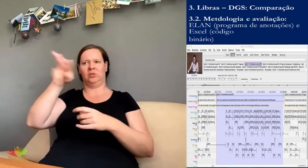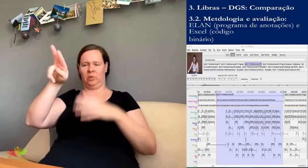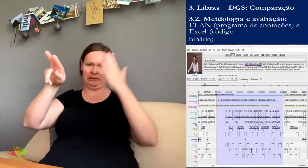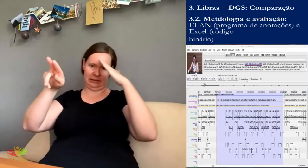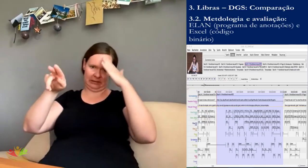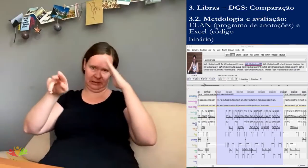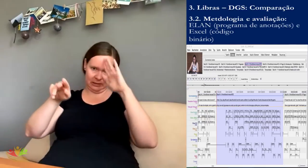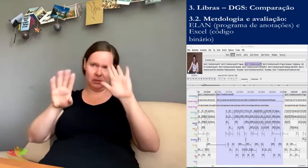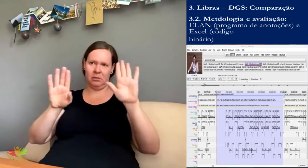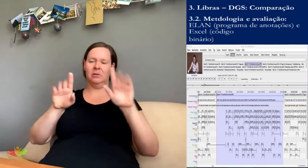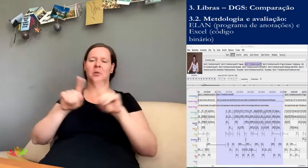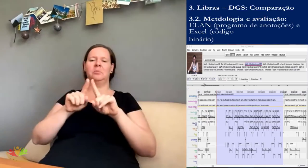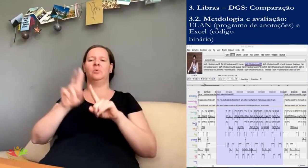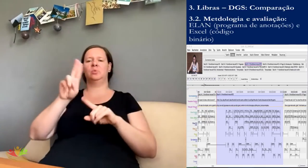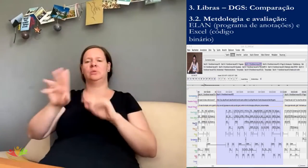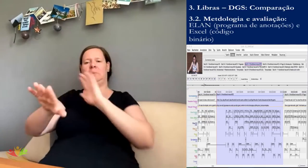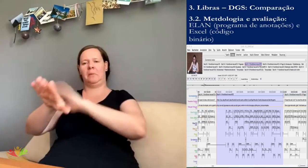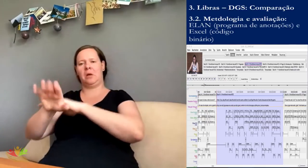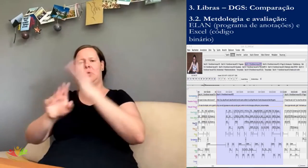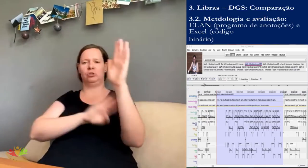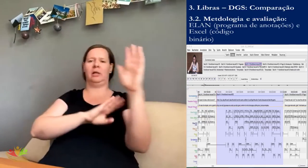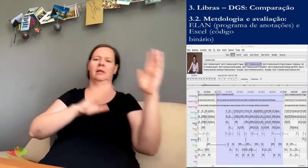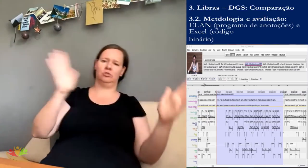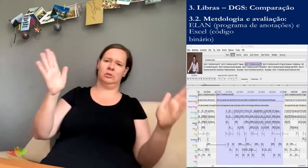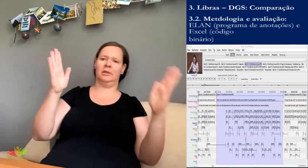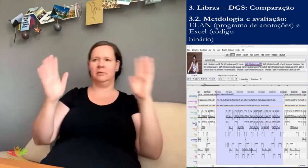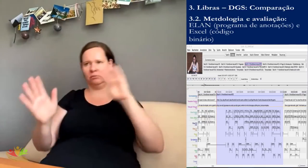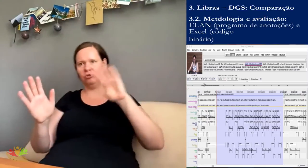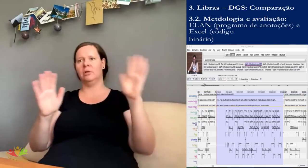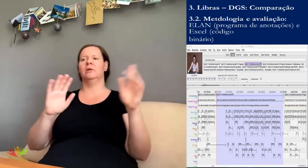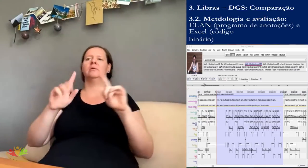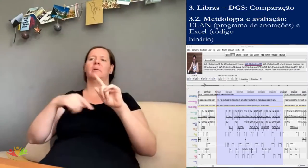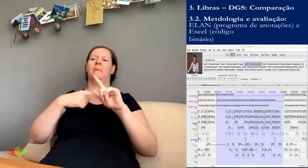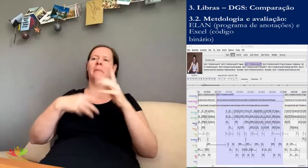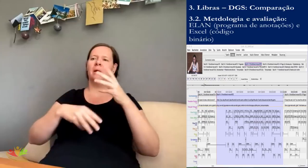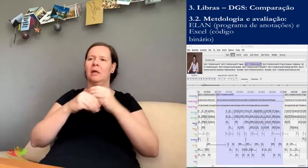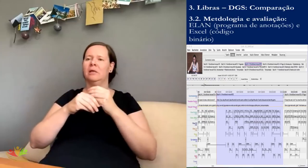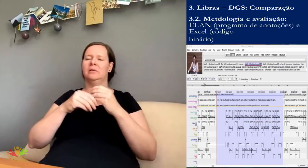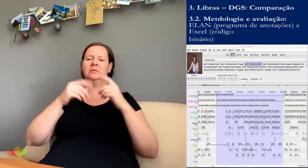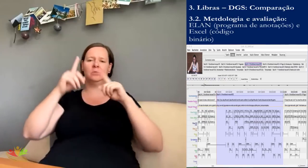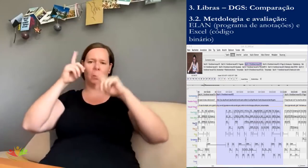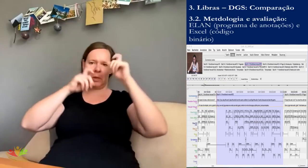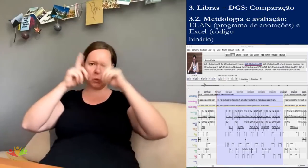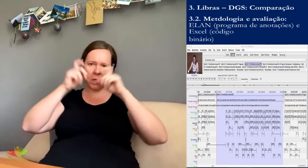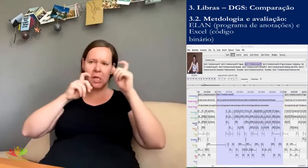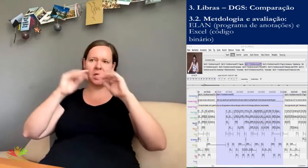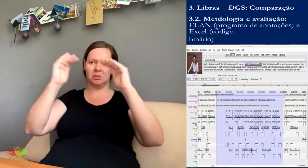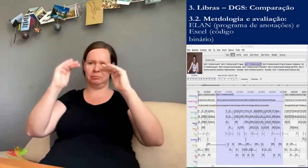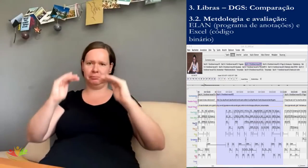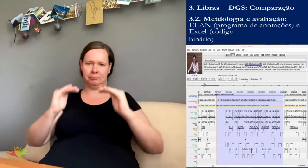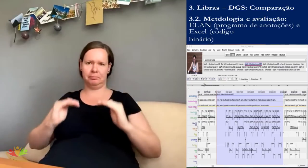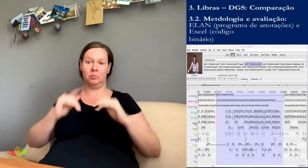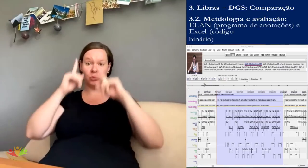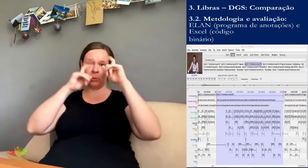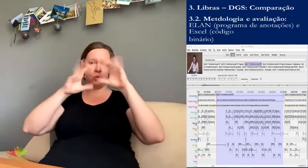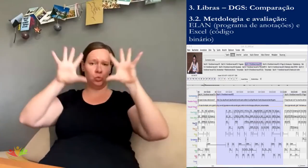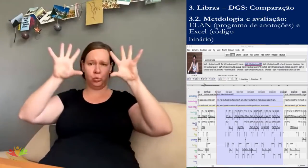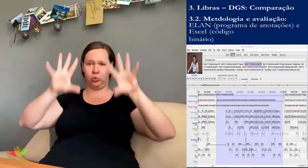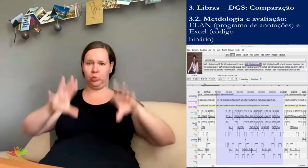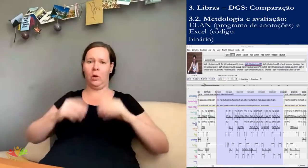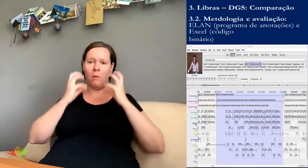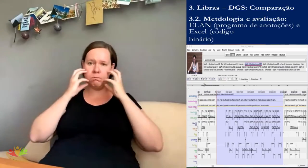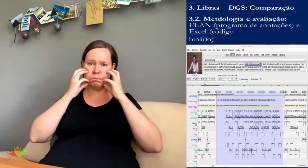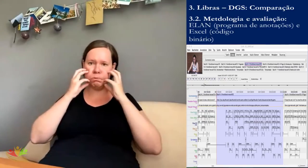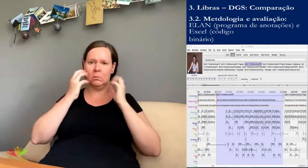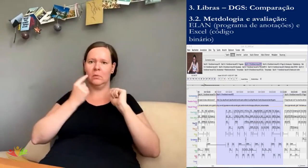porque os surdos já estavam muito acostumados com as convenções da transcrição, em